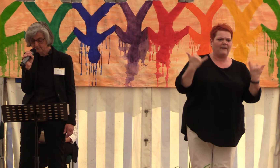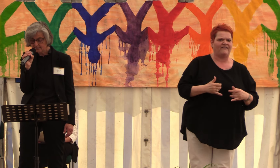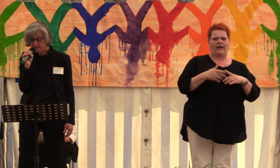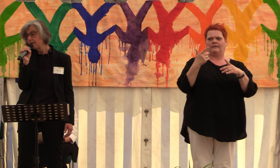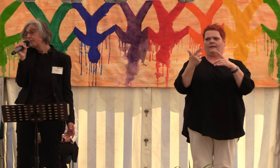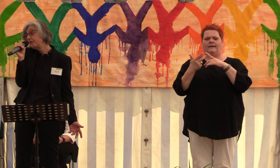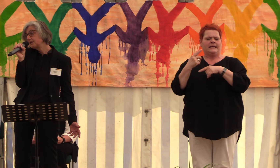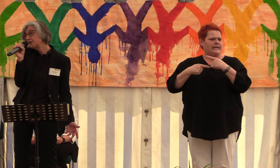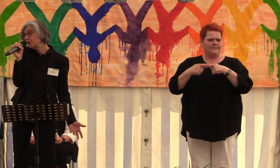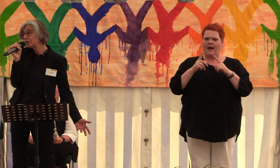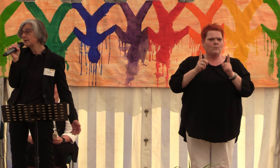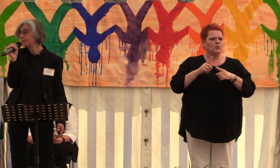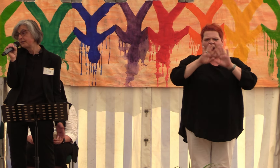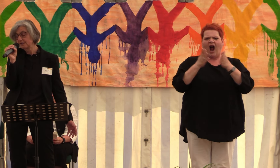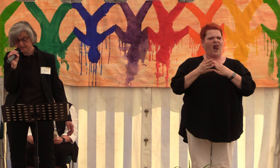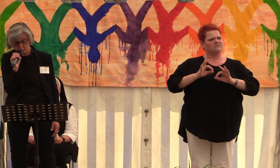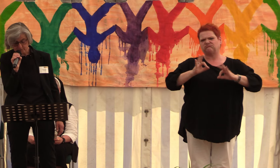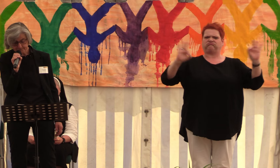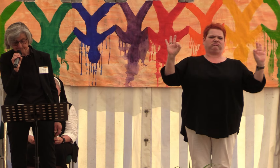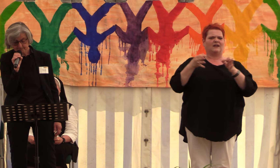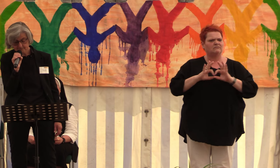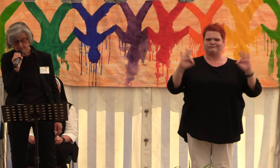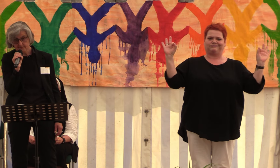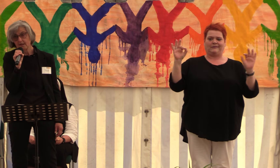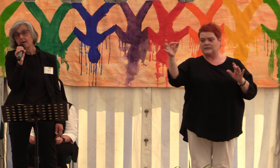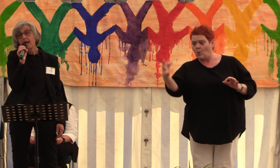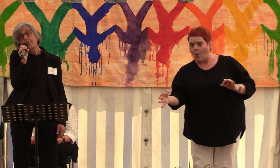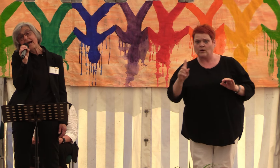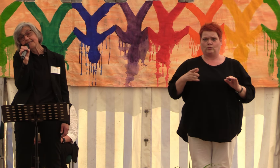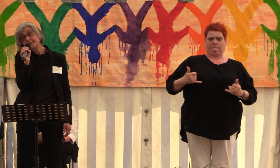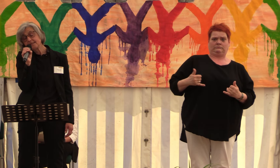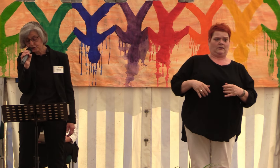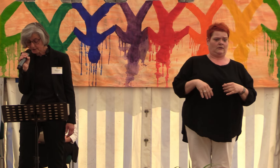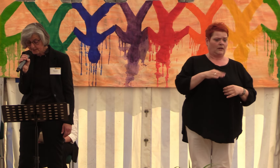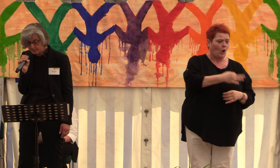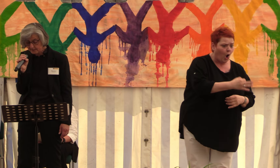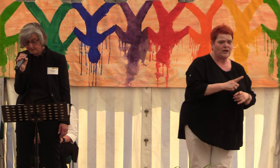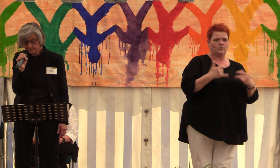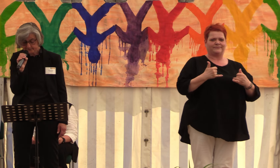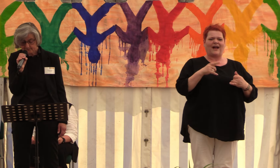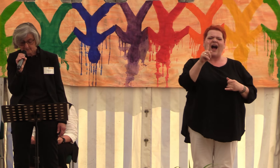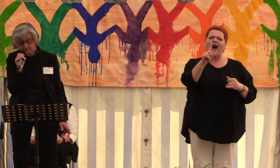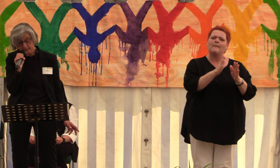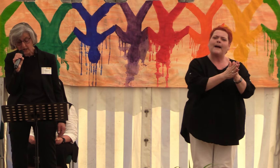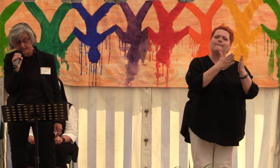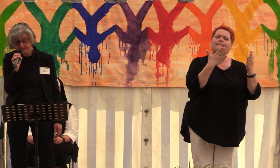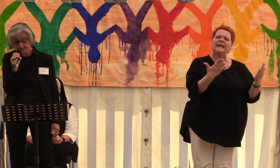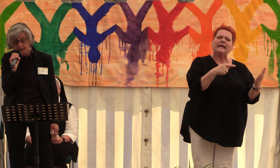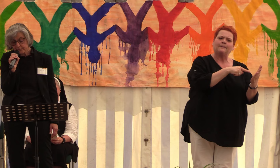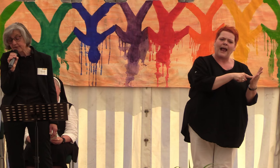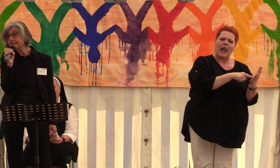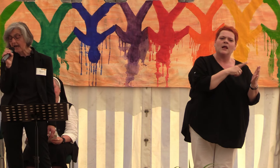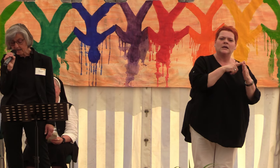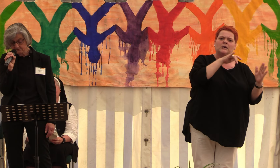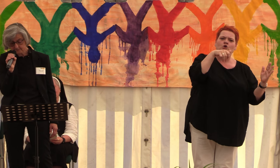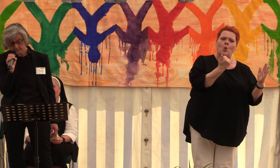Vater, perfekte Tochter, perfekter Sohn. Aber heißt es nicht schon in der Bibel, bei Johannes,